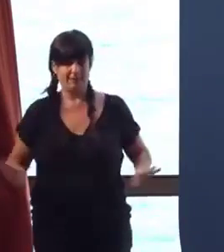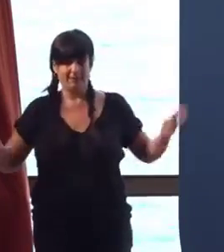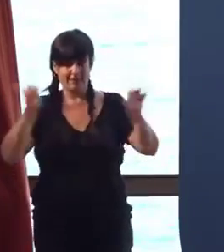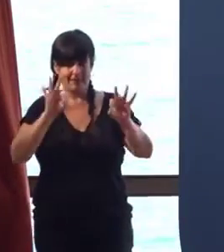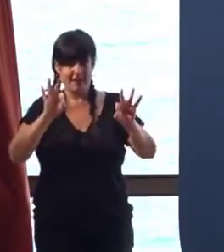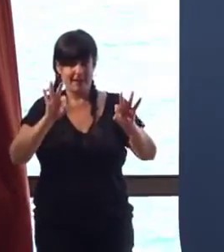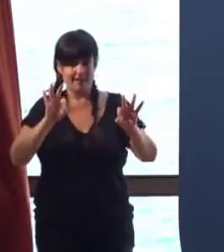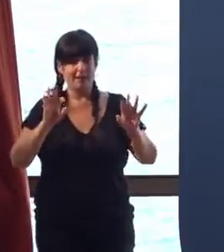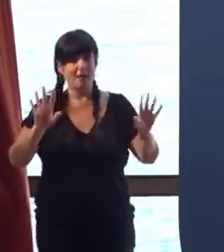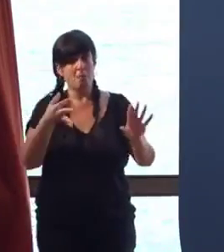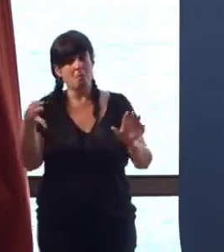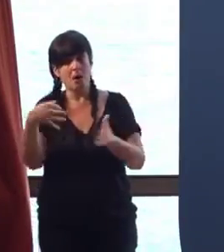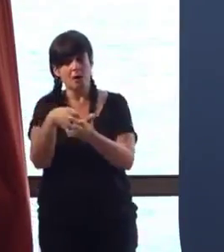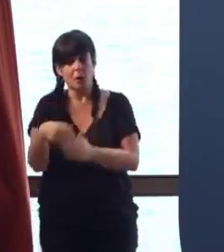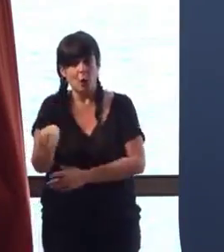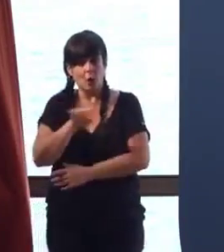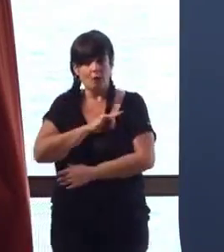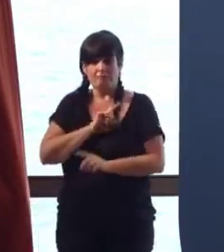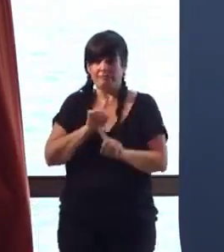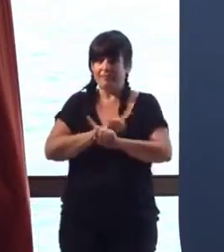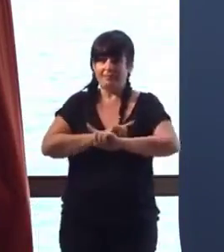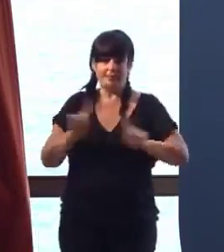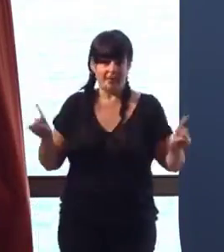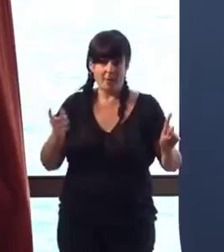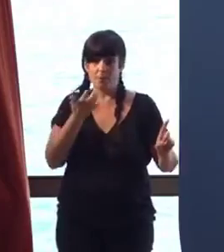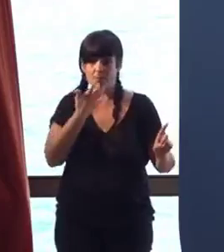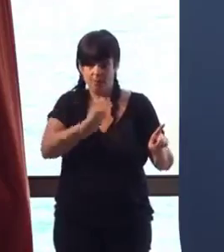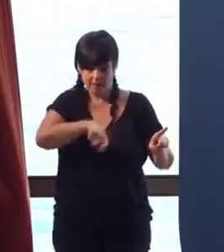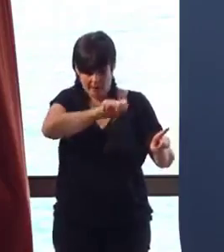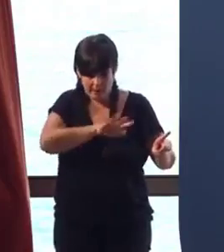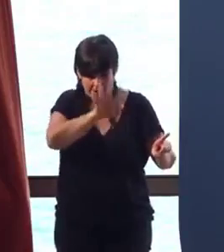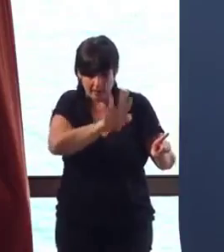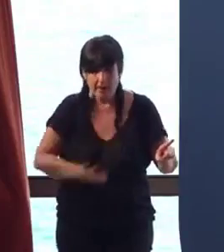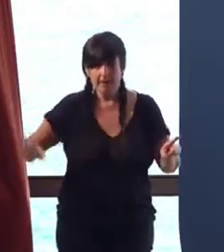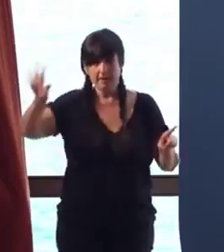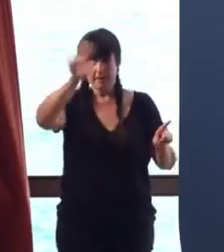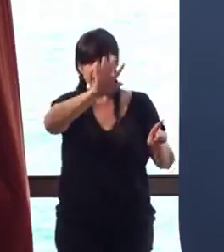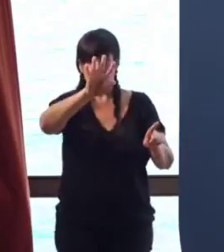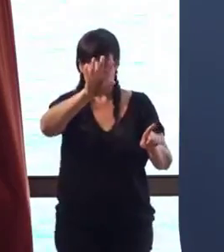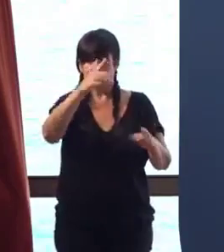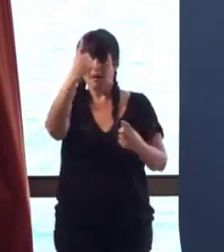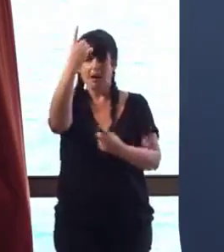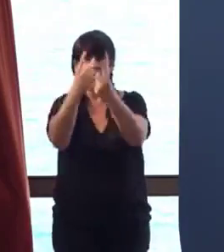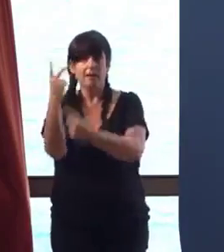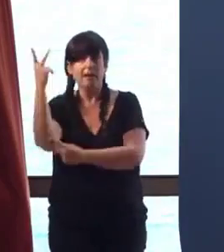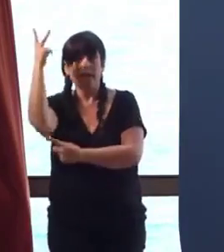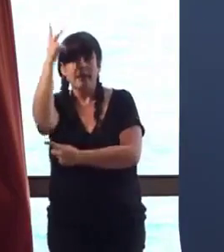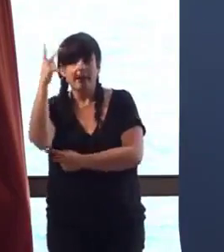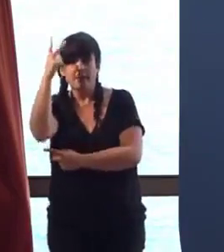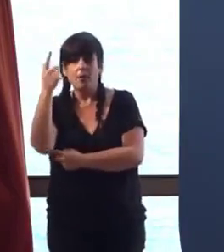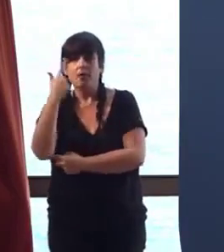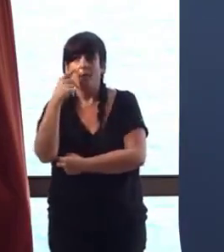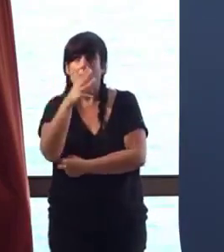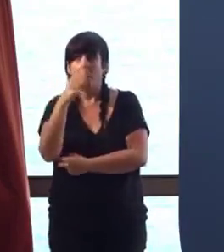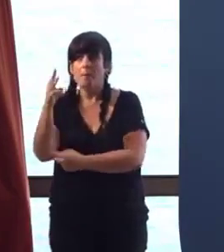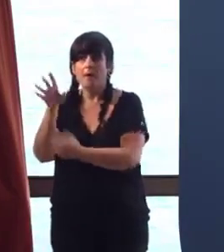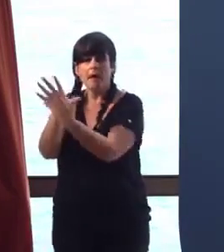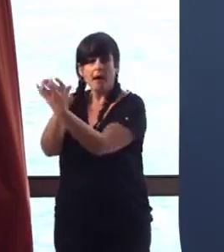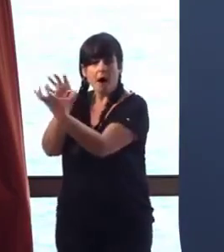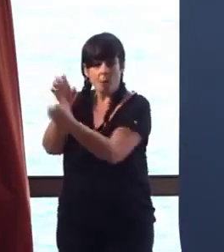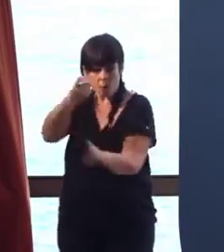duda de nosotros. No hay nadie en todo el Estado que valore como hipótesis que nosotros podamos llegar a un acuerdo con el Partido